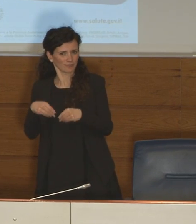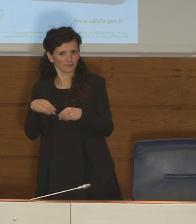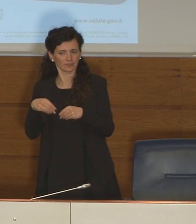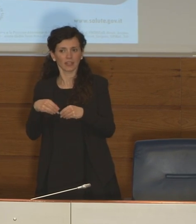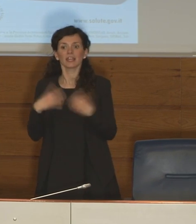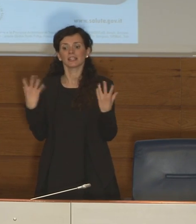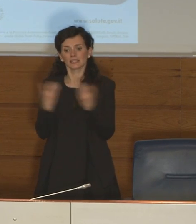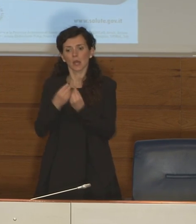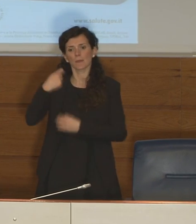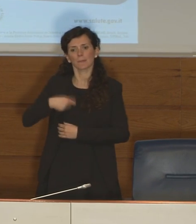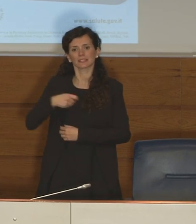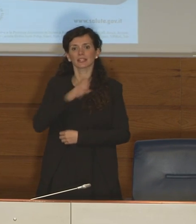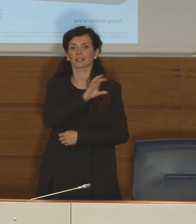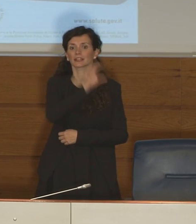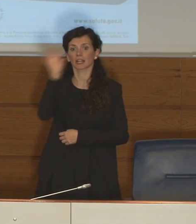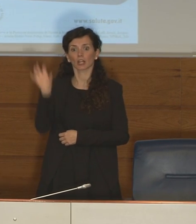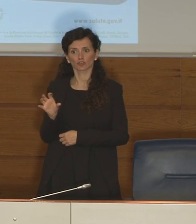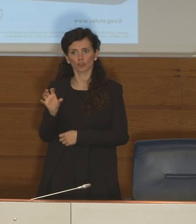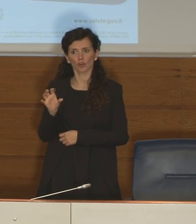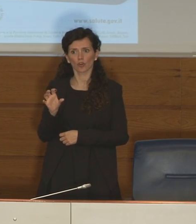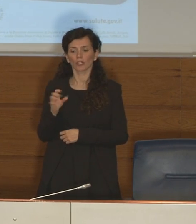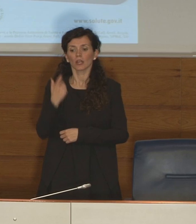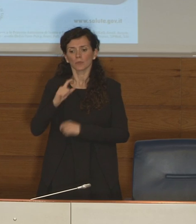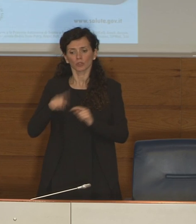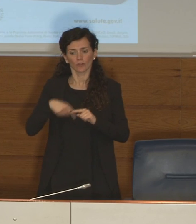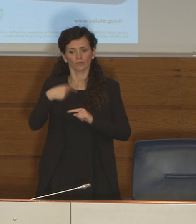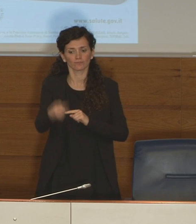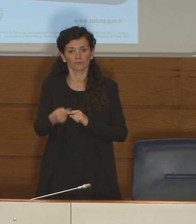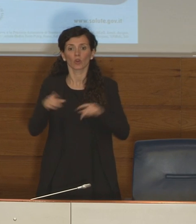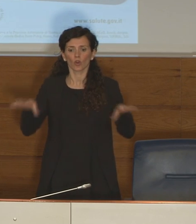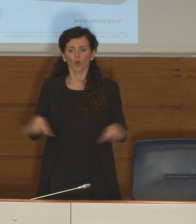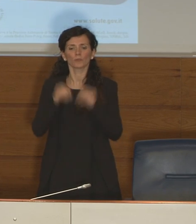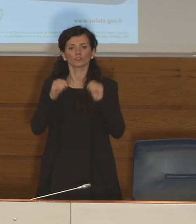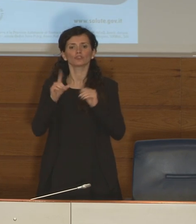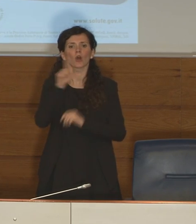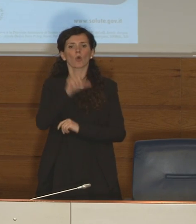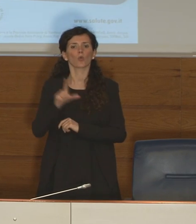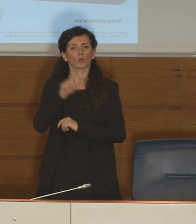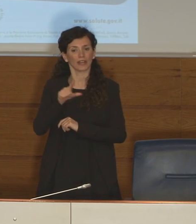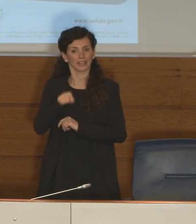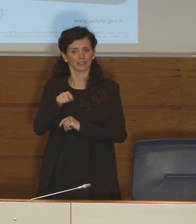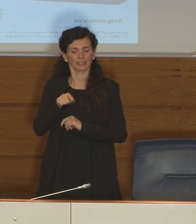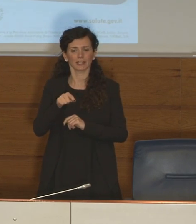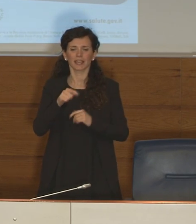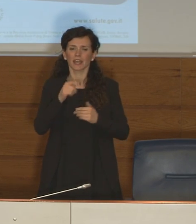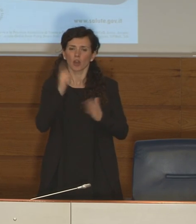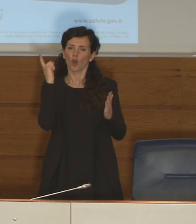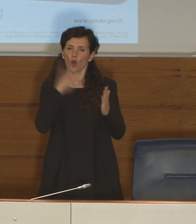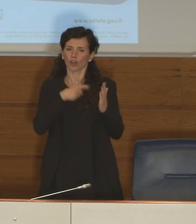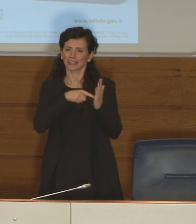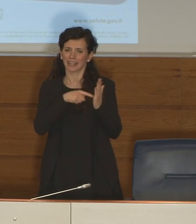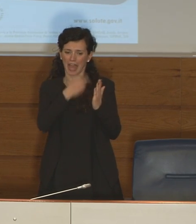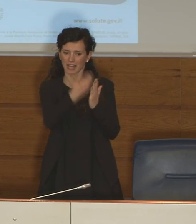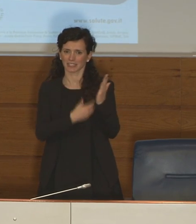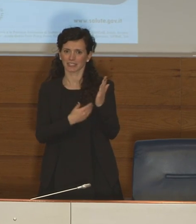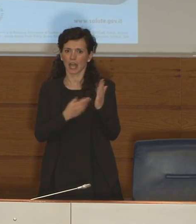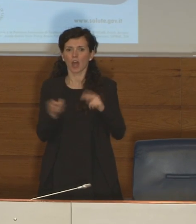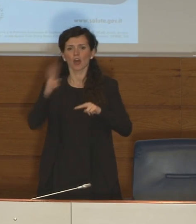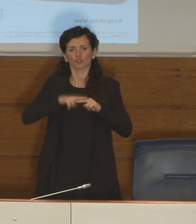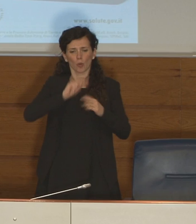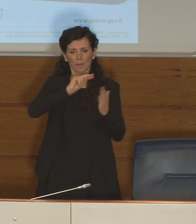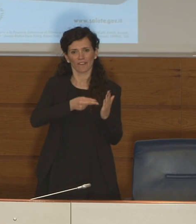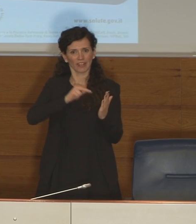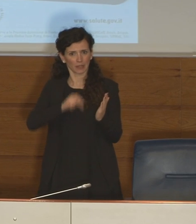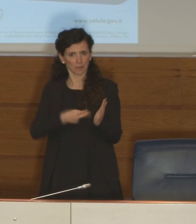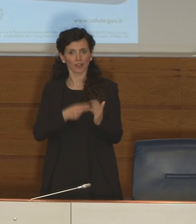nei prossimi giorni a partire da lunedì scadranno le ordinanze emesse a doppia firma dal